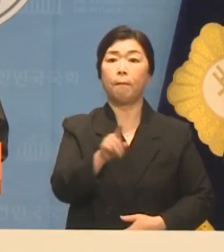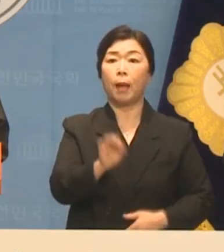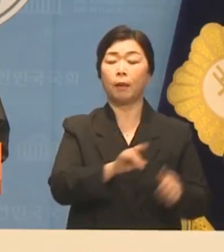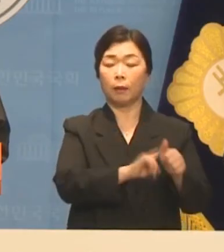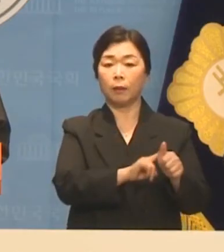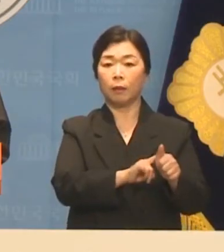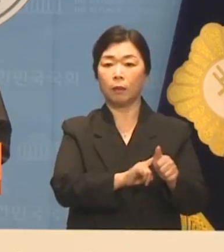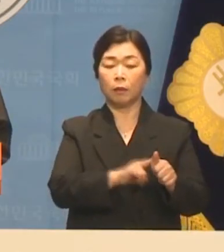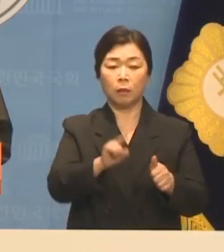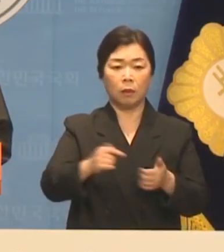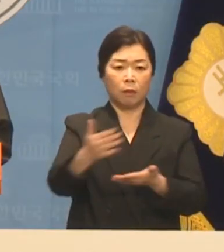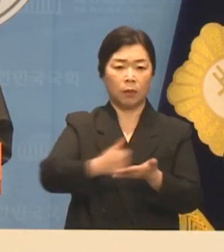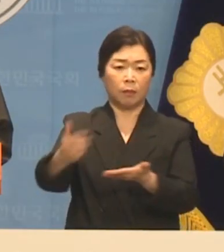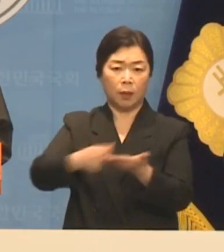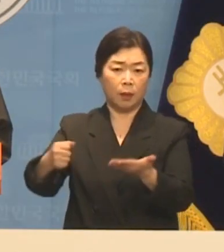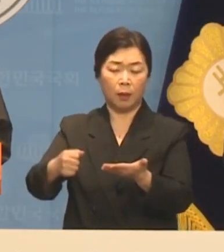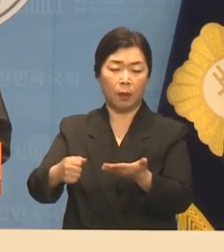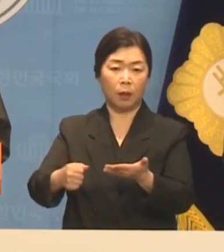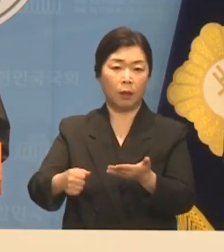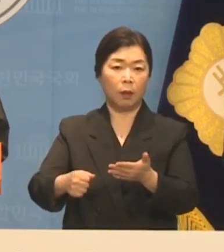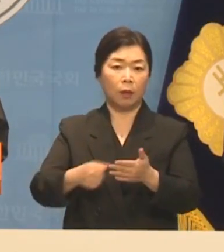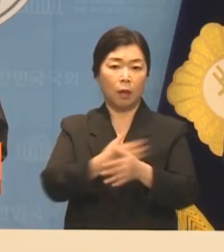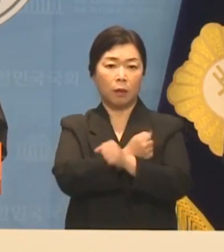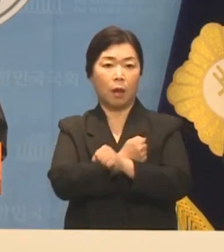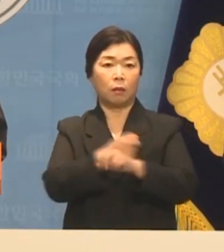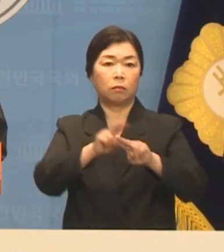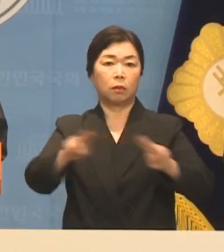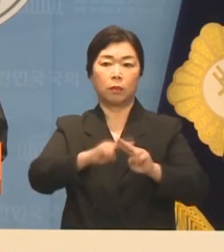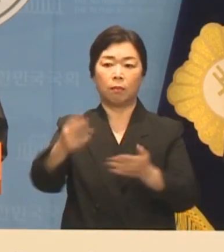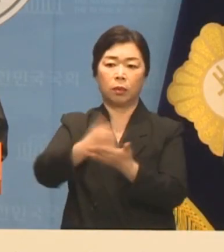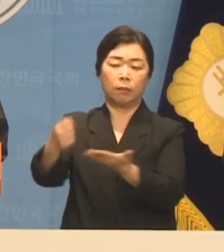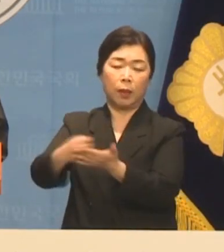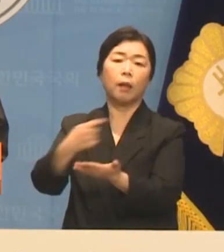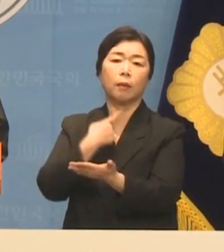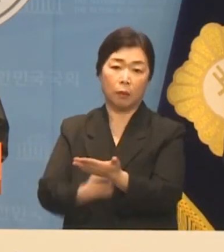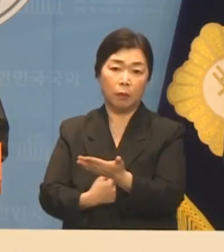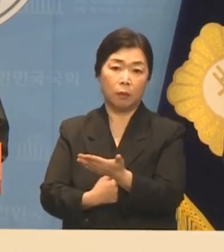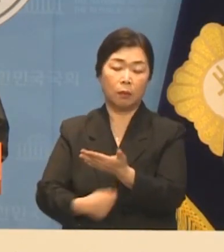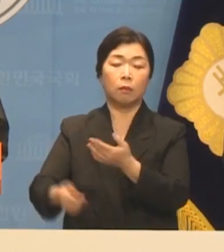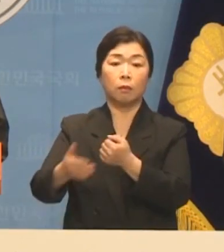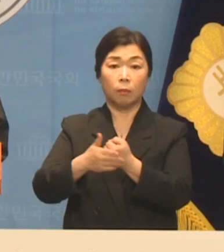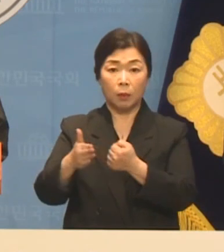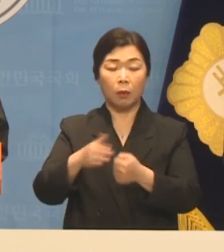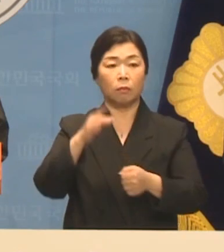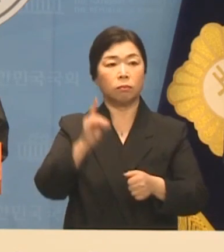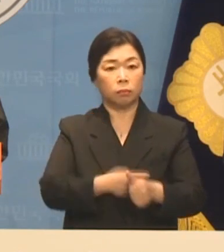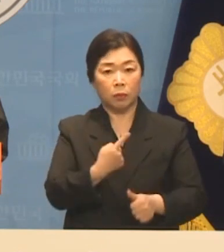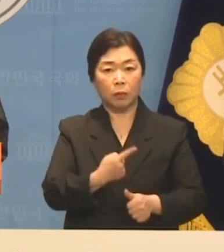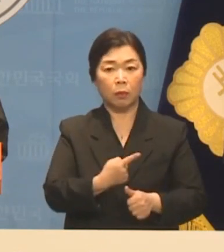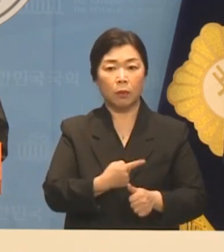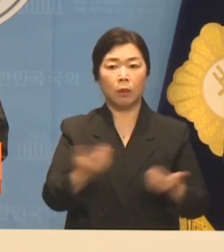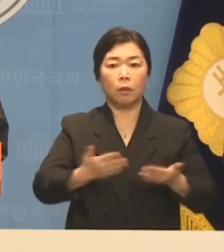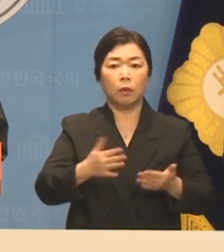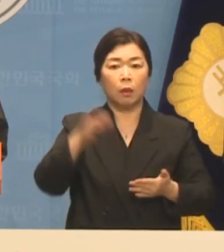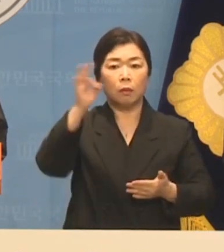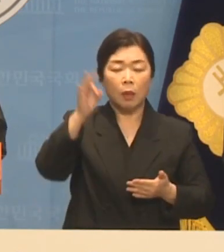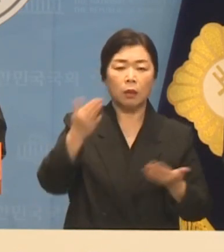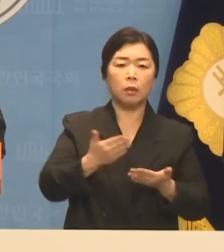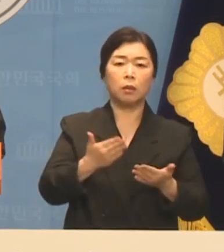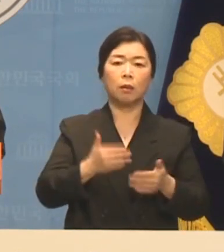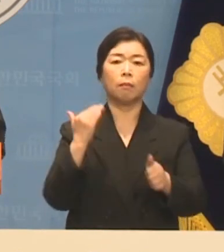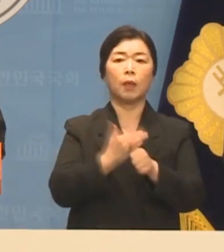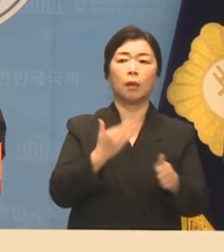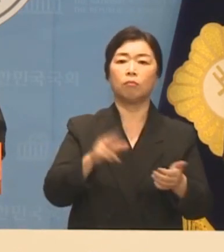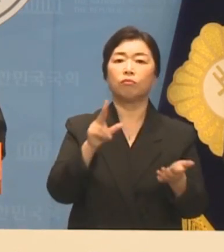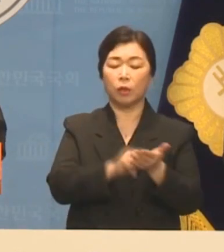구역을 회수해가는 클렌징을 자행함으로 해서 또다시 고용불안의 문제 그리고 헌법에